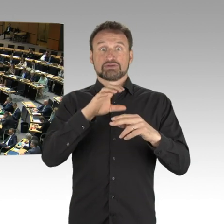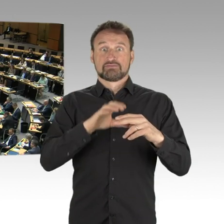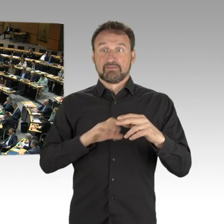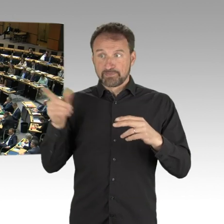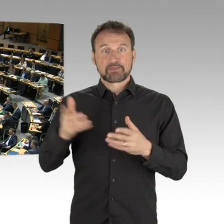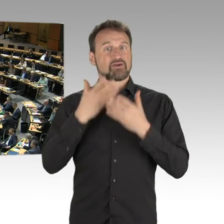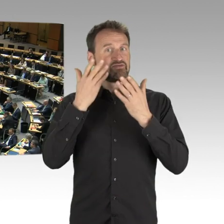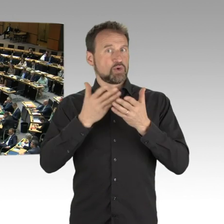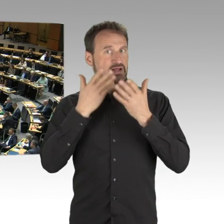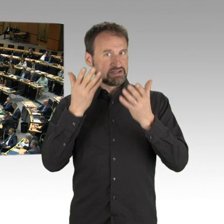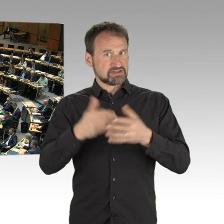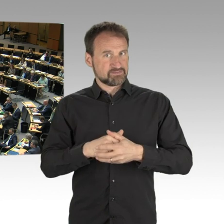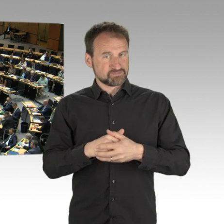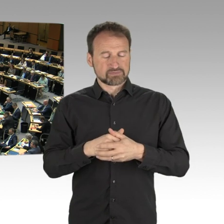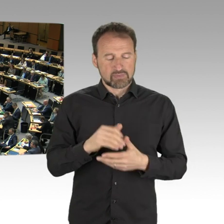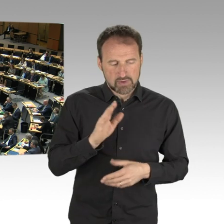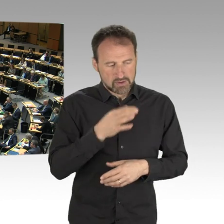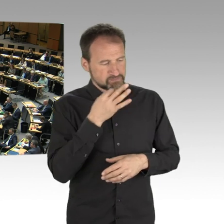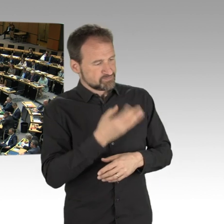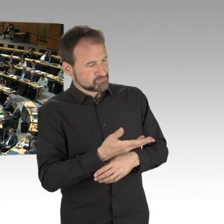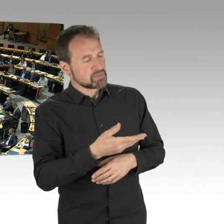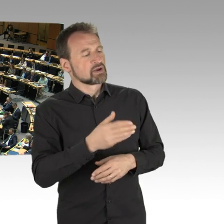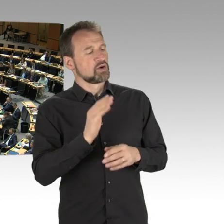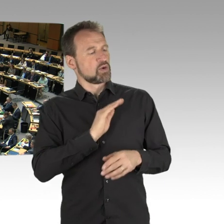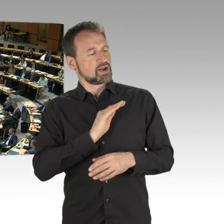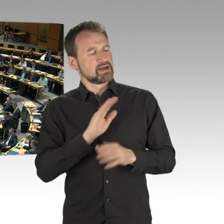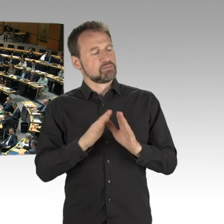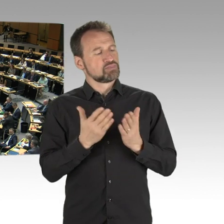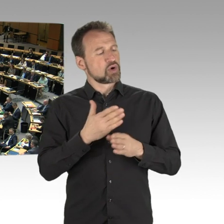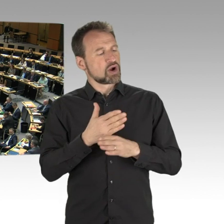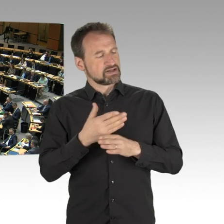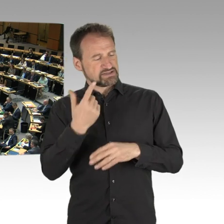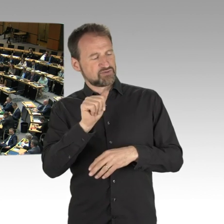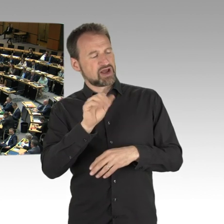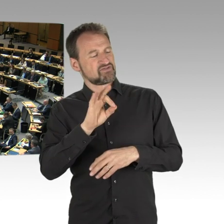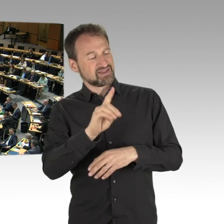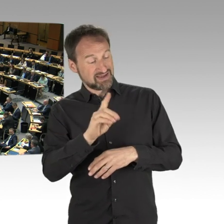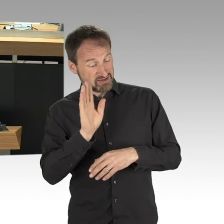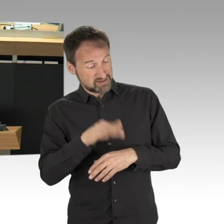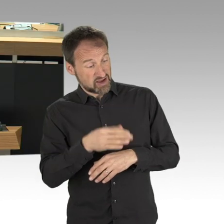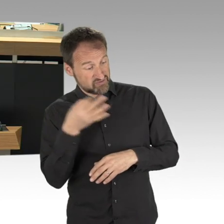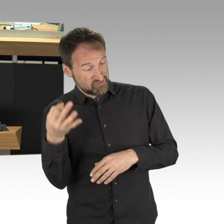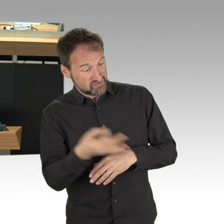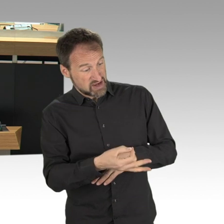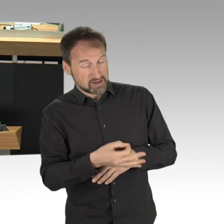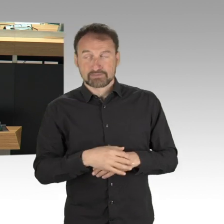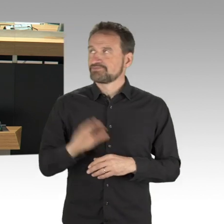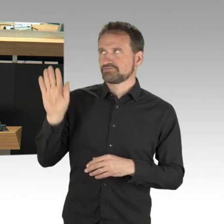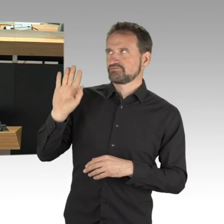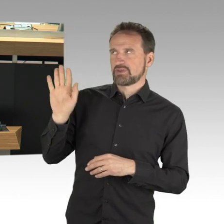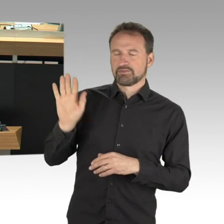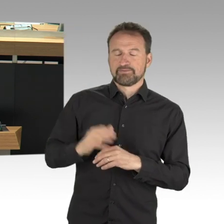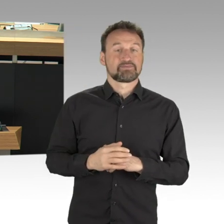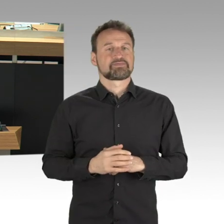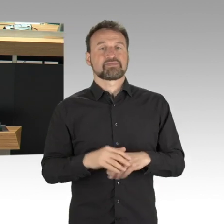Gestatten Sie eine Zwischenfrage des Kollegen Buchholz von der AfD? Ich möchte keine Zwischenfrage. Danke. Diese Würdigung unseres Beschlusses durch